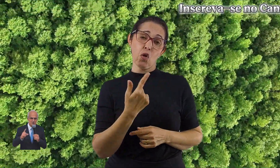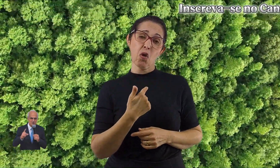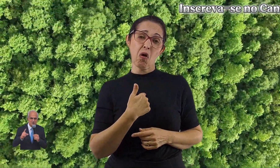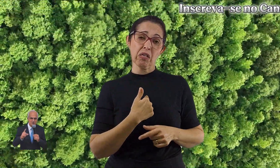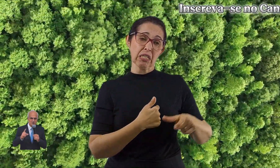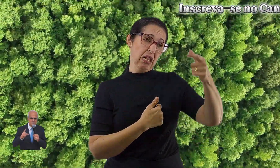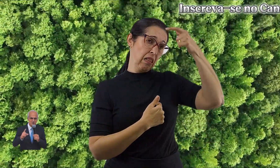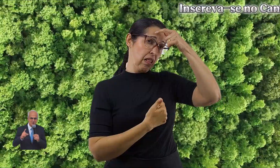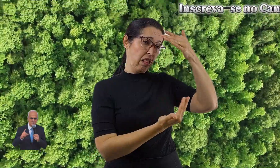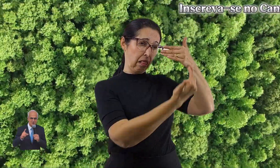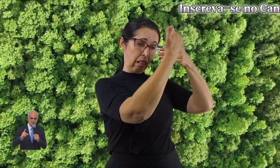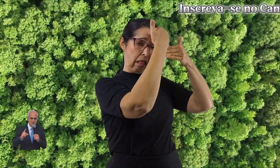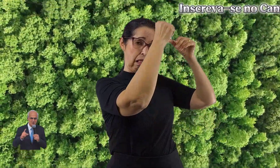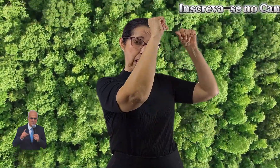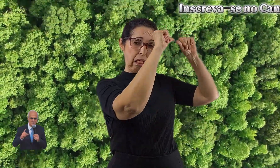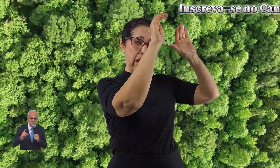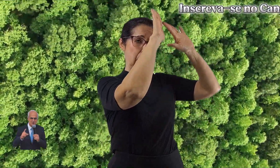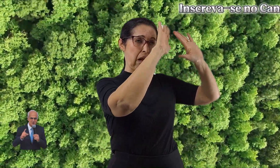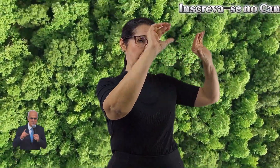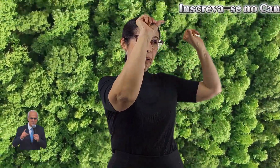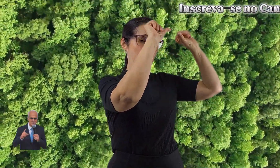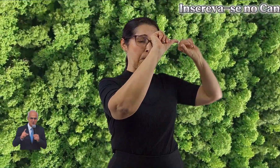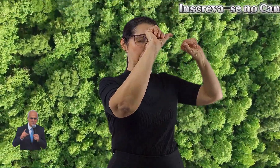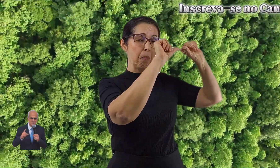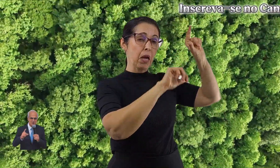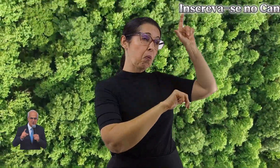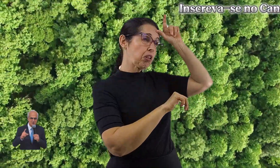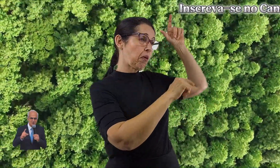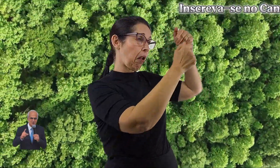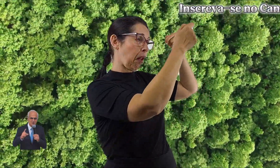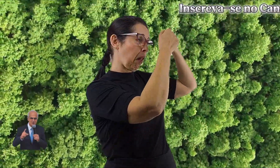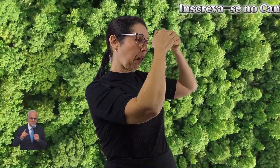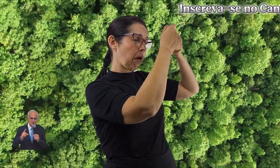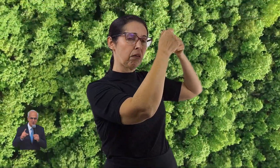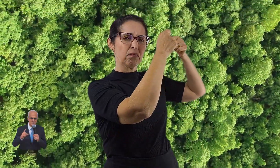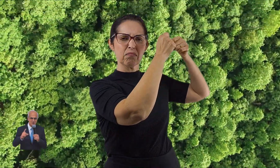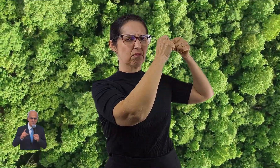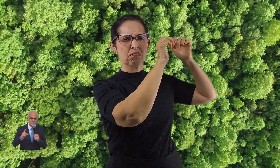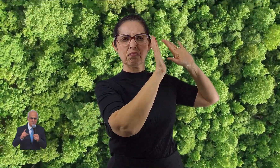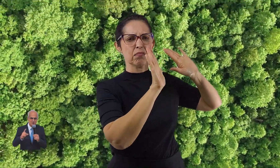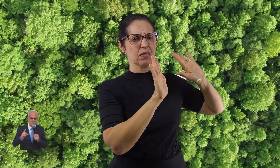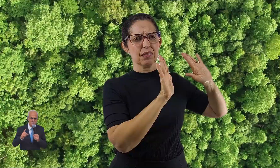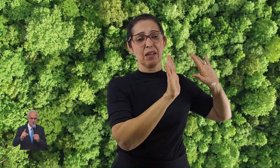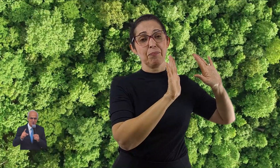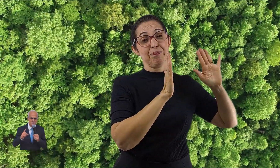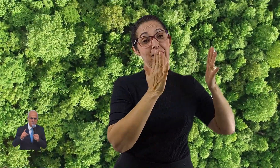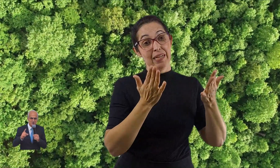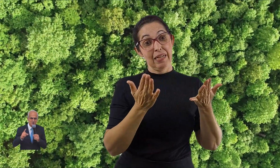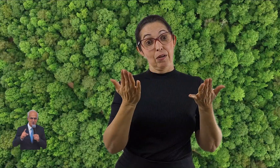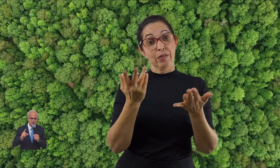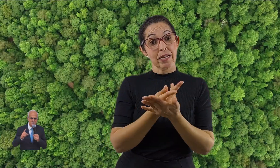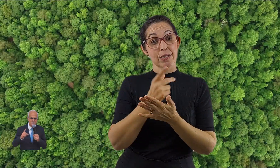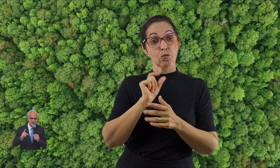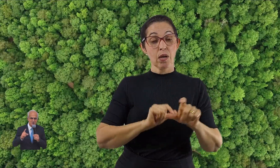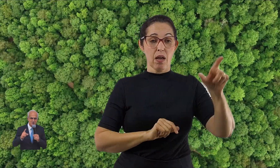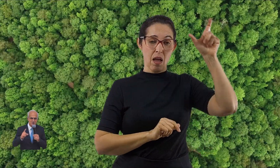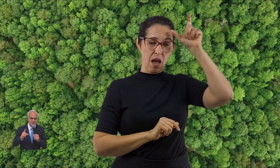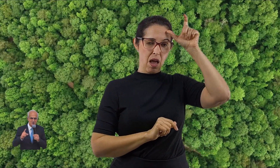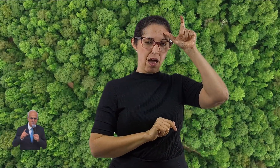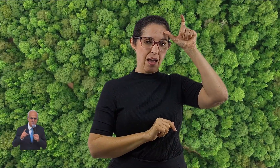emoldurando o mal, é a mente trabalhada, condicionada pelo adversário. E hoje não falta ferramenta para